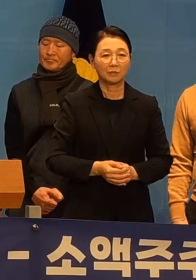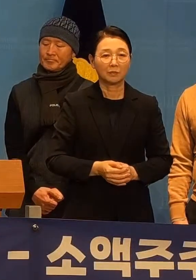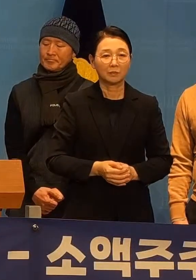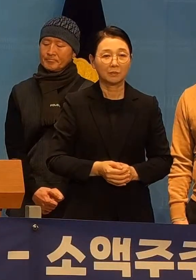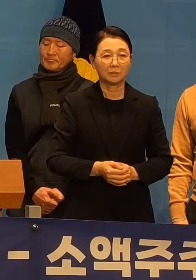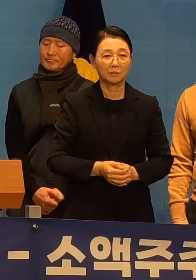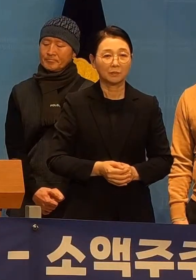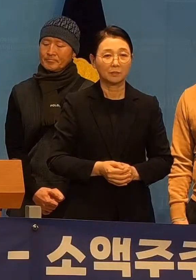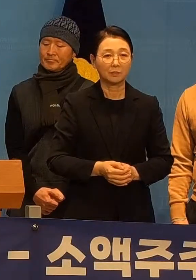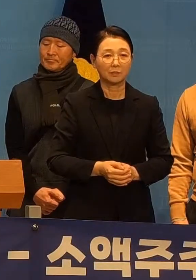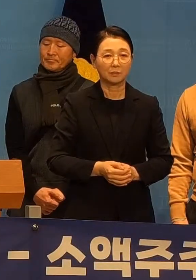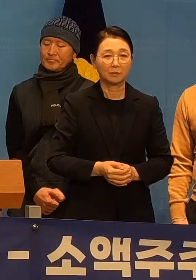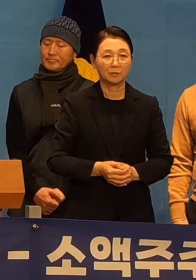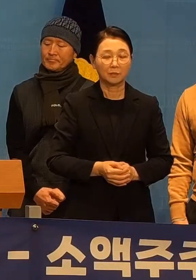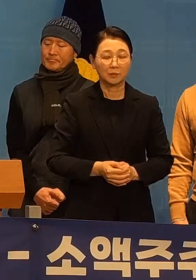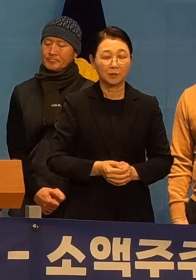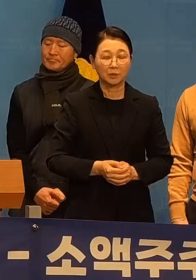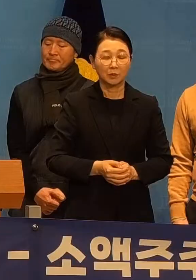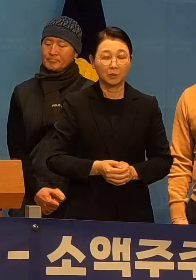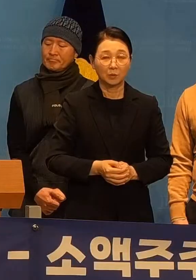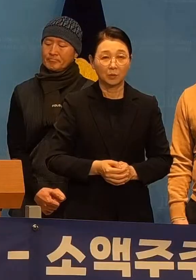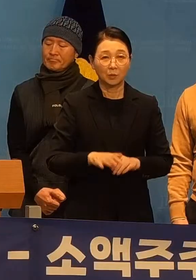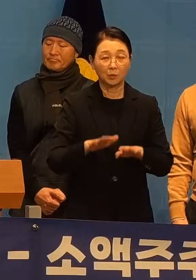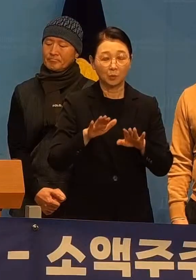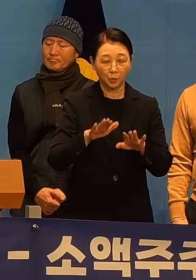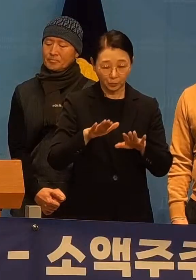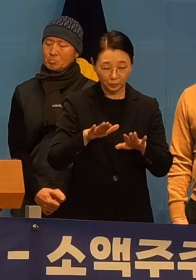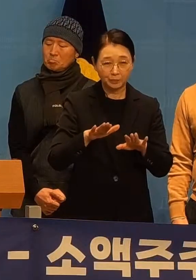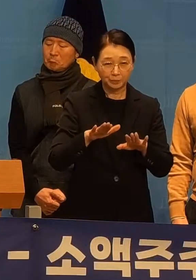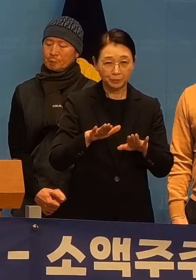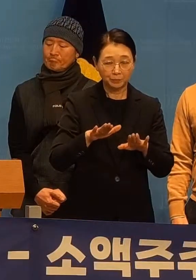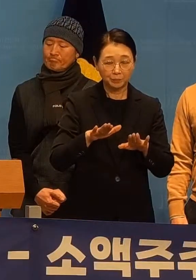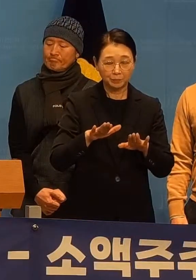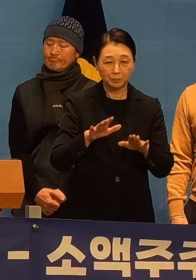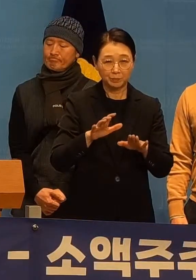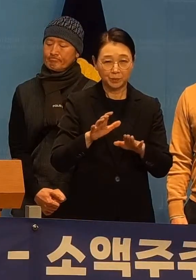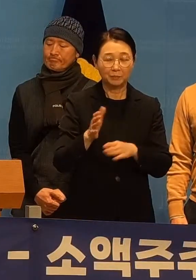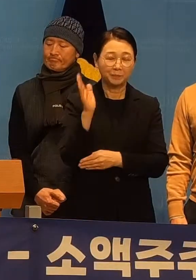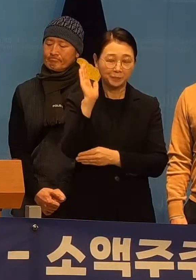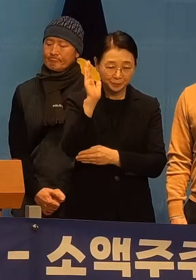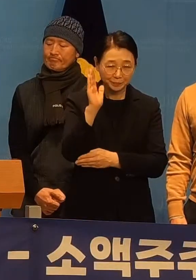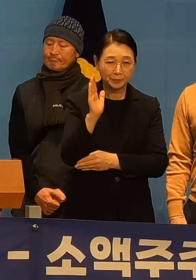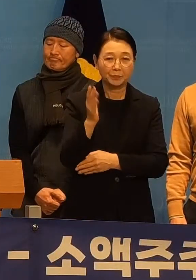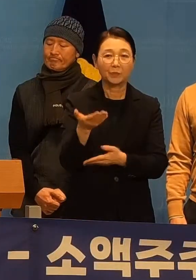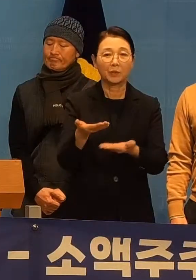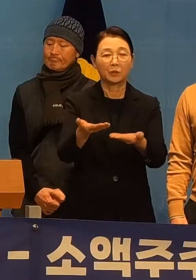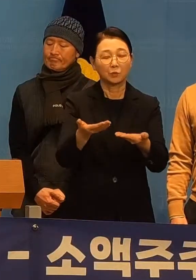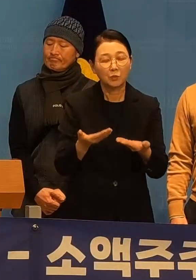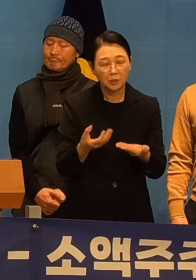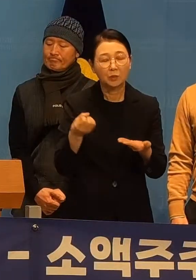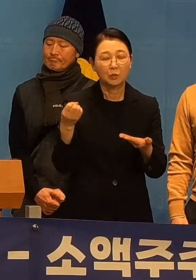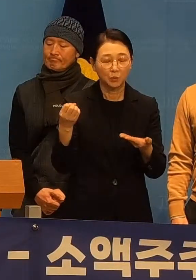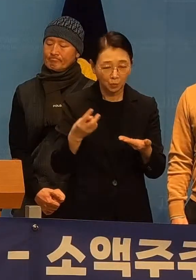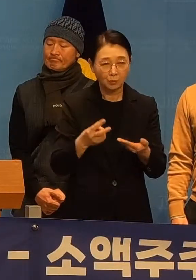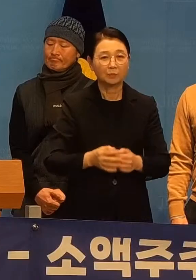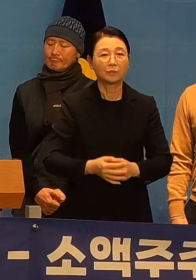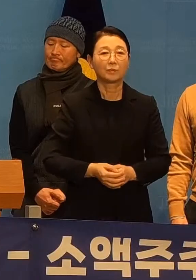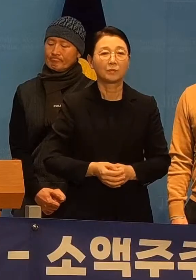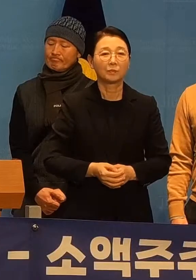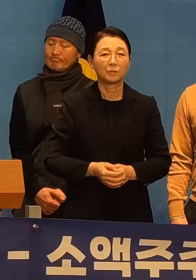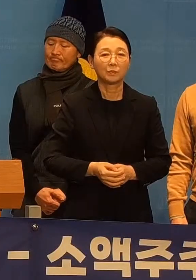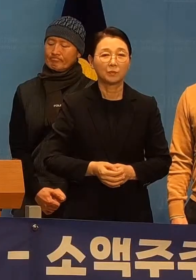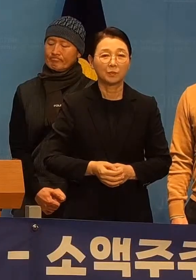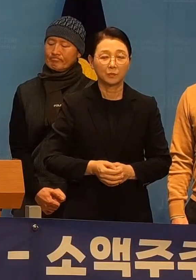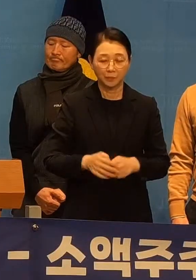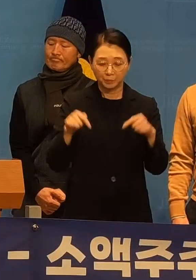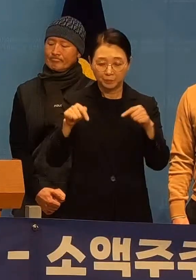마지막으로 이 자리를 마련해 주시고 끝까지 중재와 협의를 이끌어 주신 국회 정무위원회